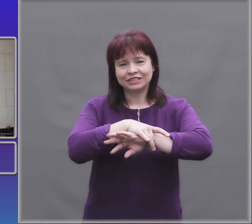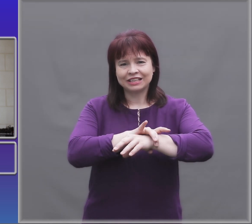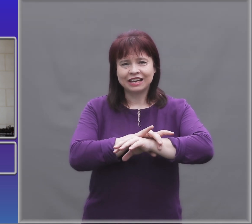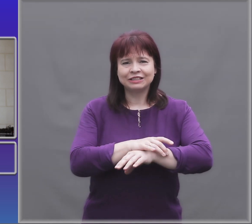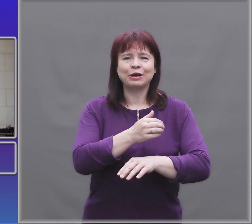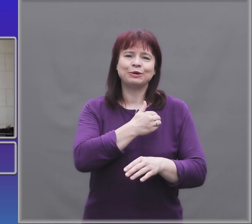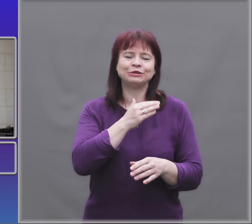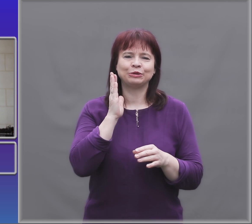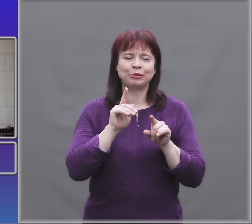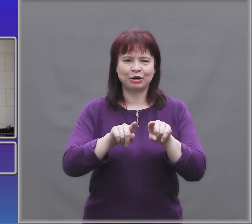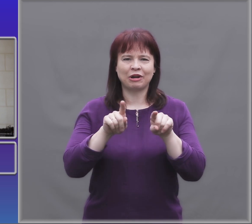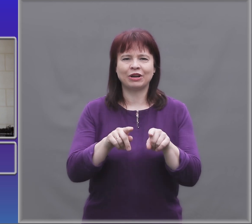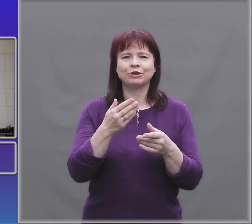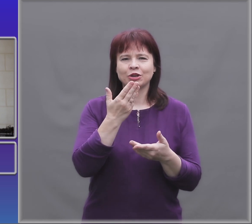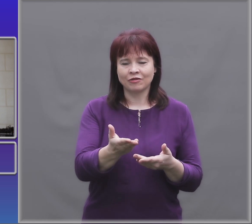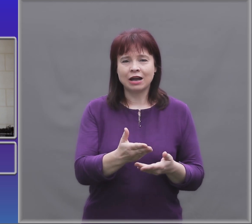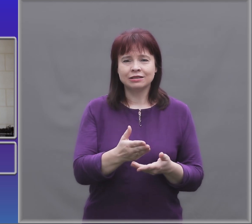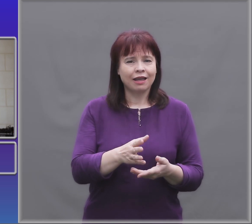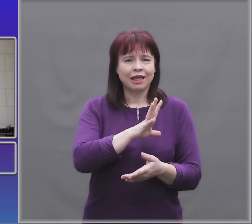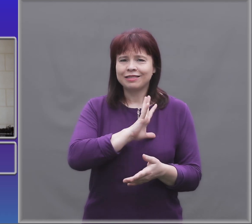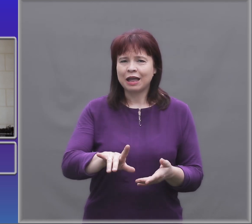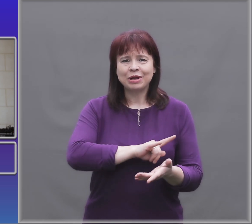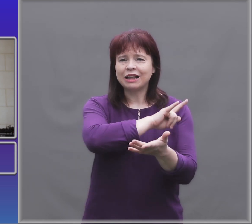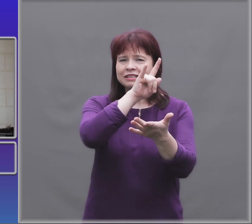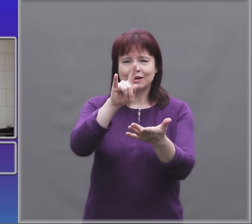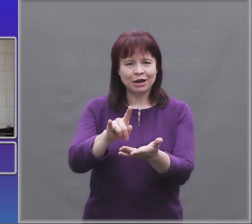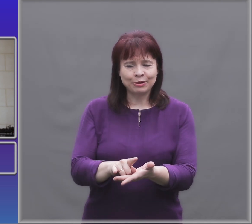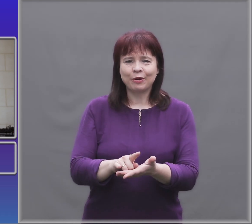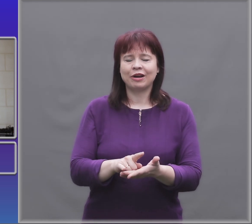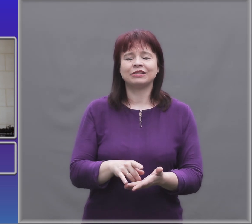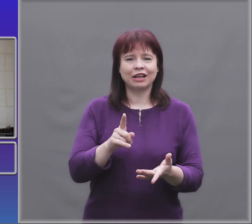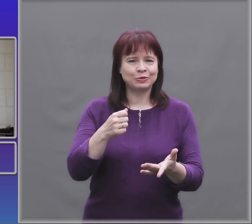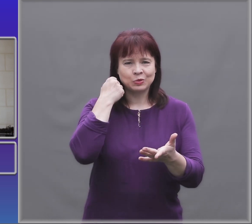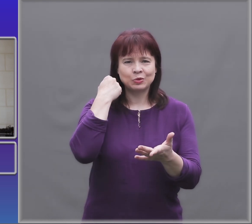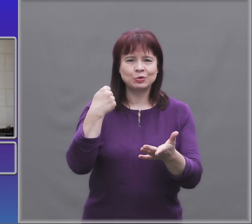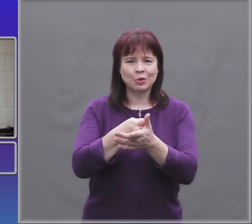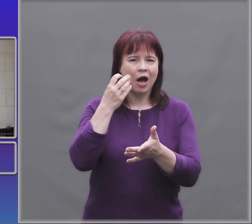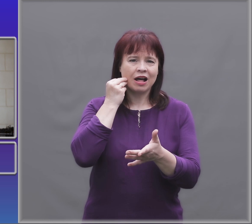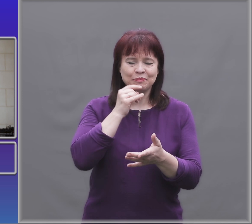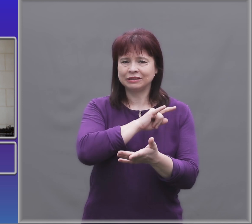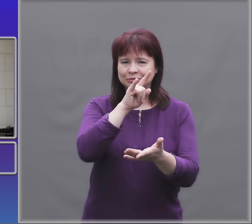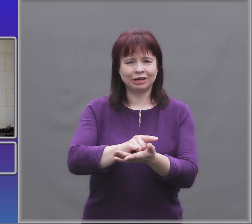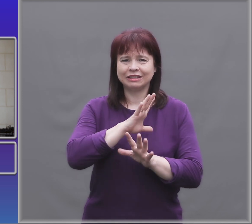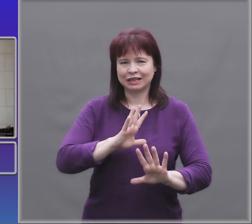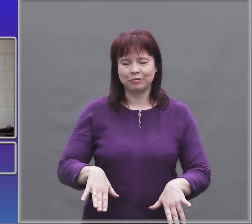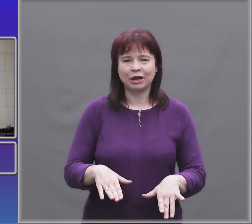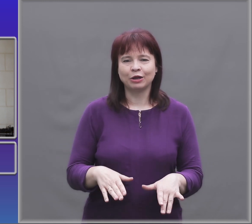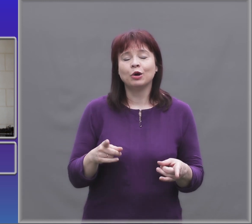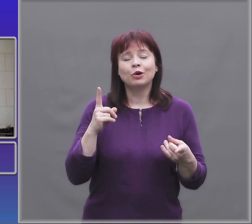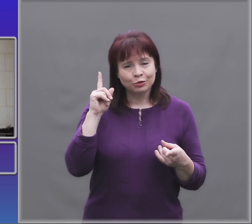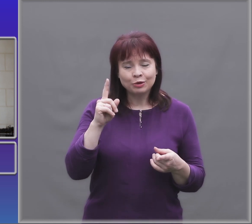проповедовать прямо у вас не было самолета я не летел я даже не долетел до алматы сегодня